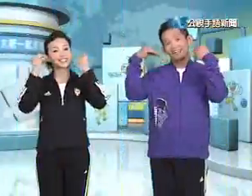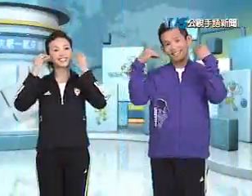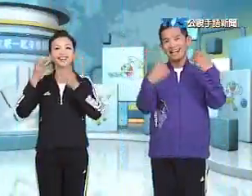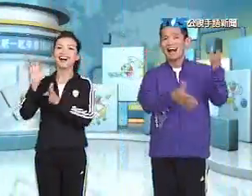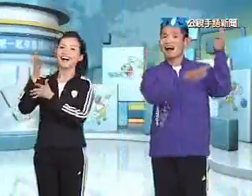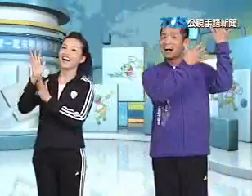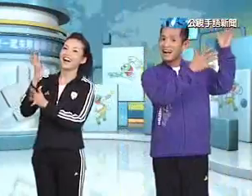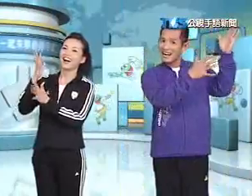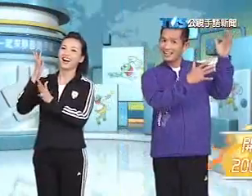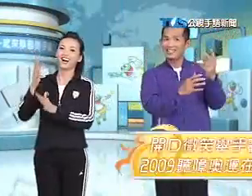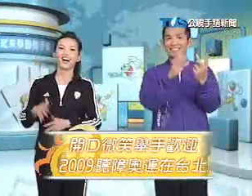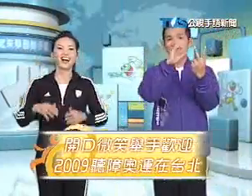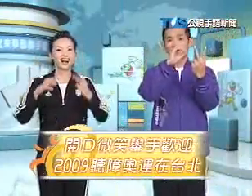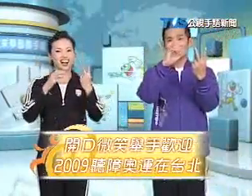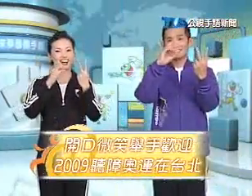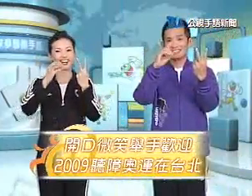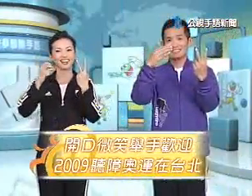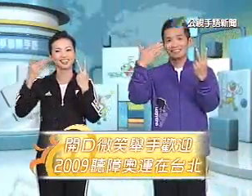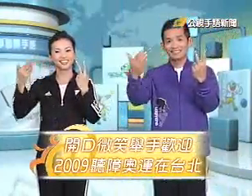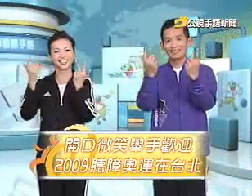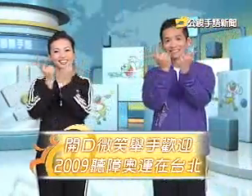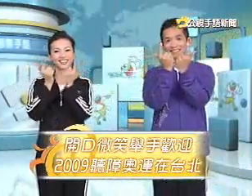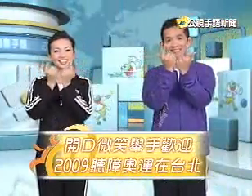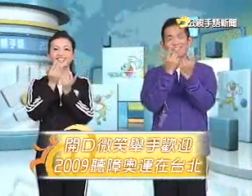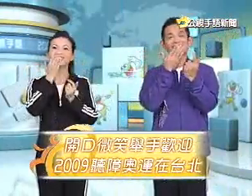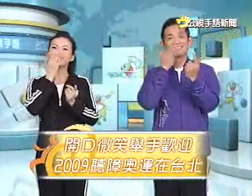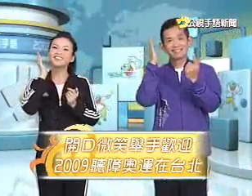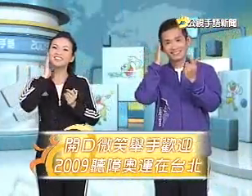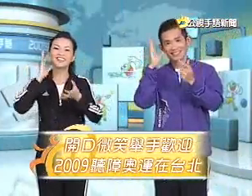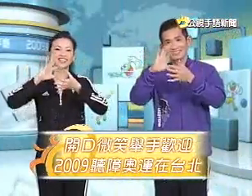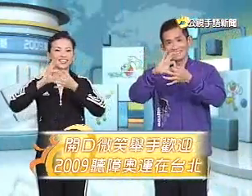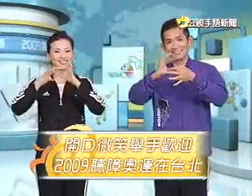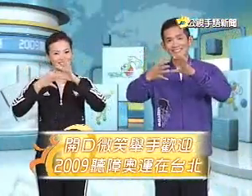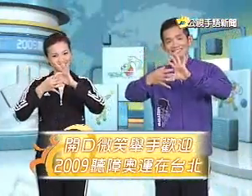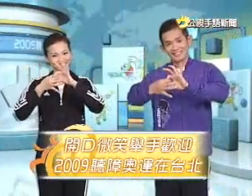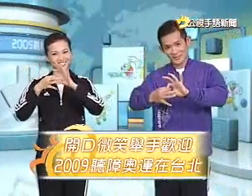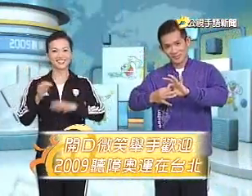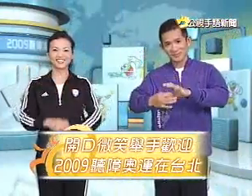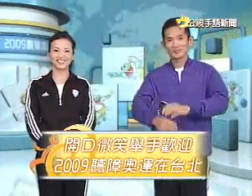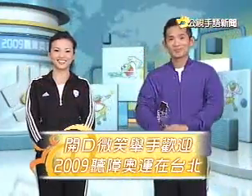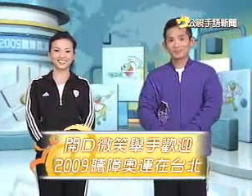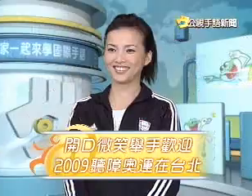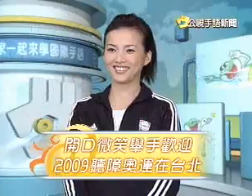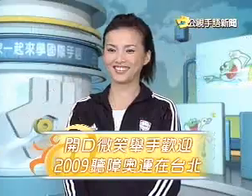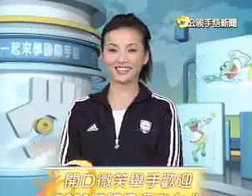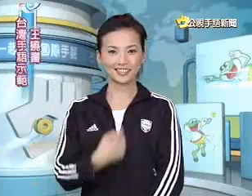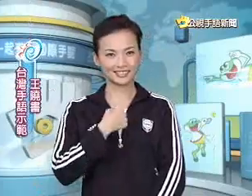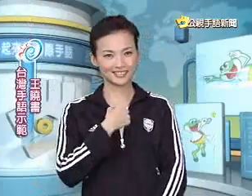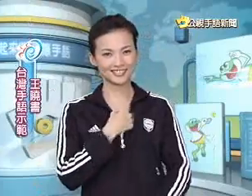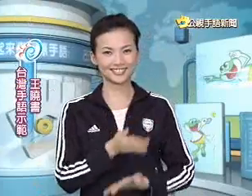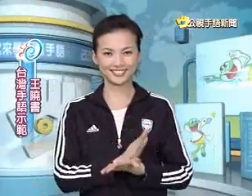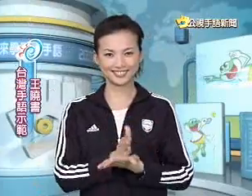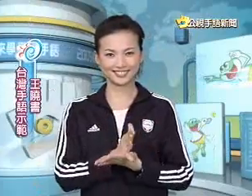开口微笑，举手欢迎，2009听障奥运在台北。 我是小